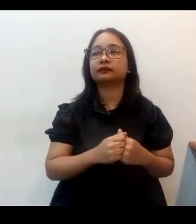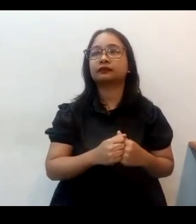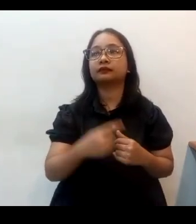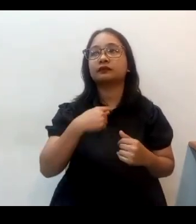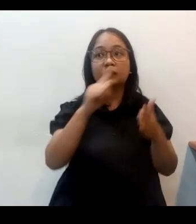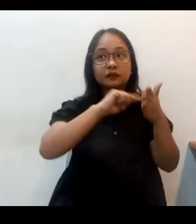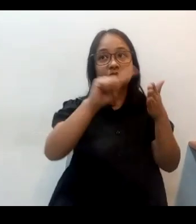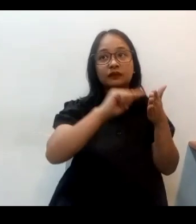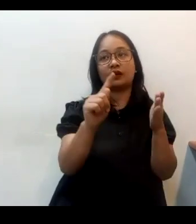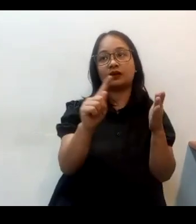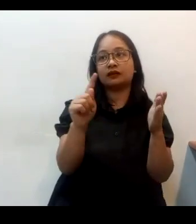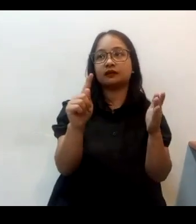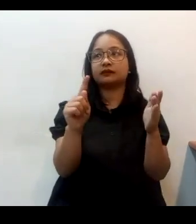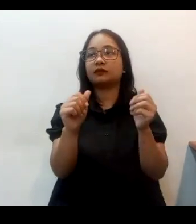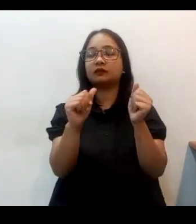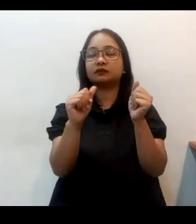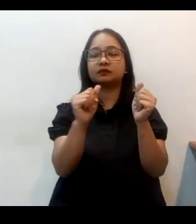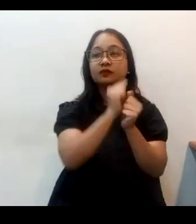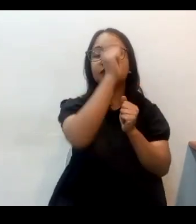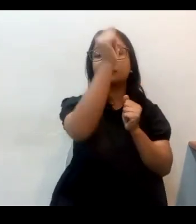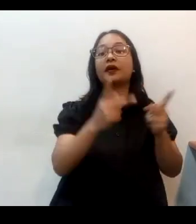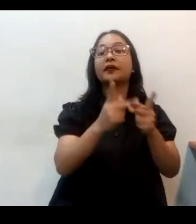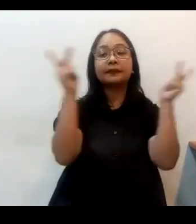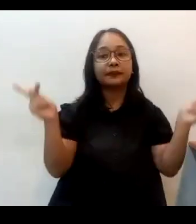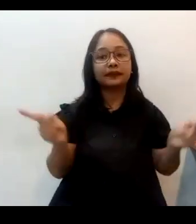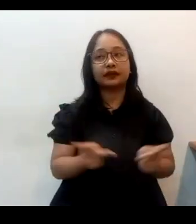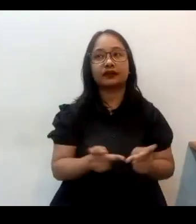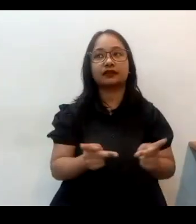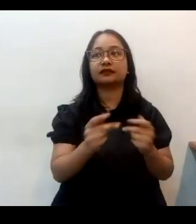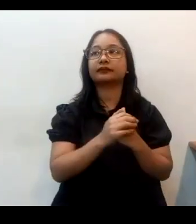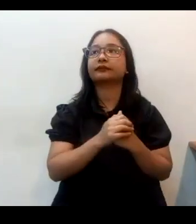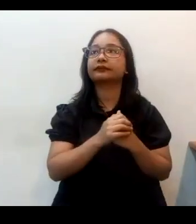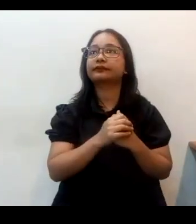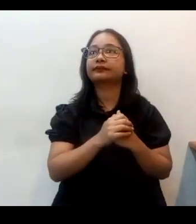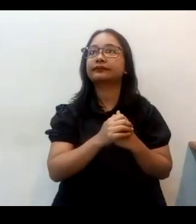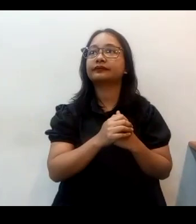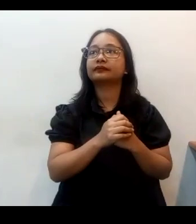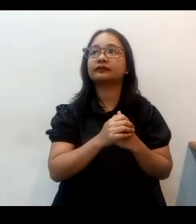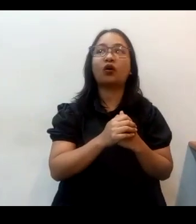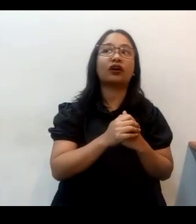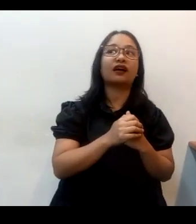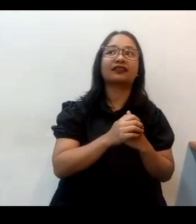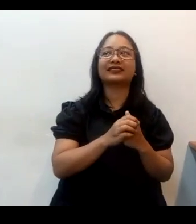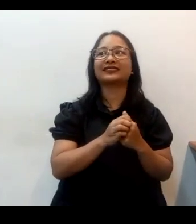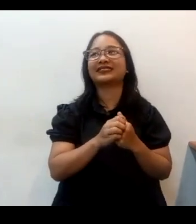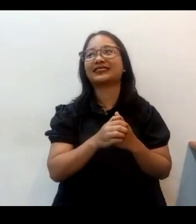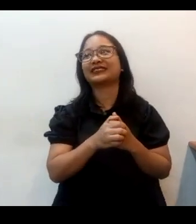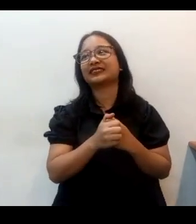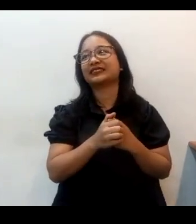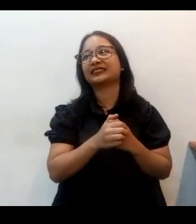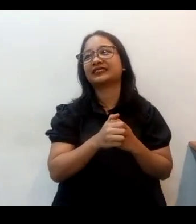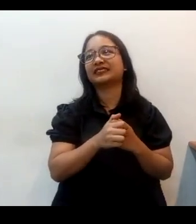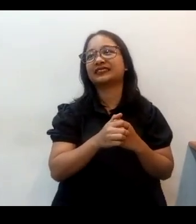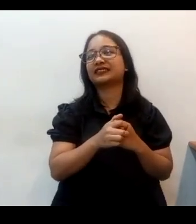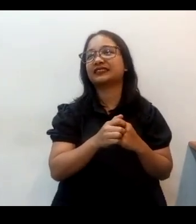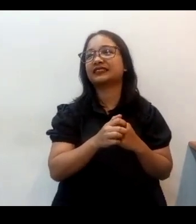po, mula po sa yung distansya, mula po dito hanggang sa SM Aurora sa Taguig. You can see. Oh, Kaya niya po yung makita. he